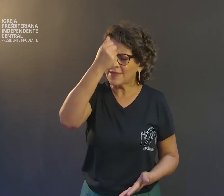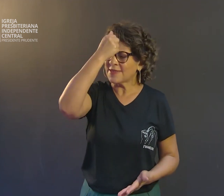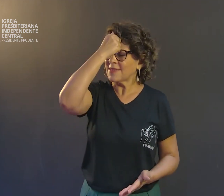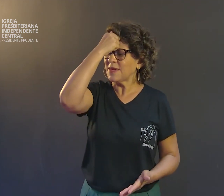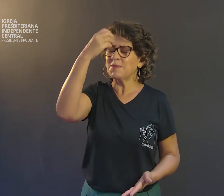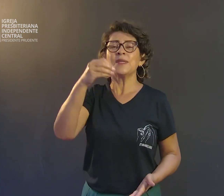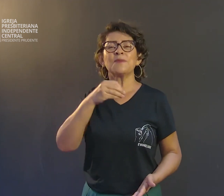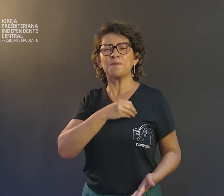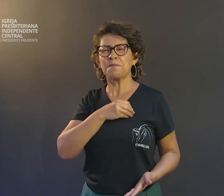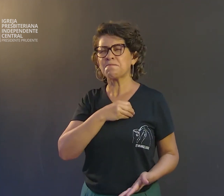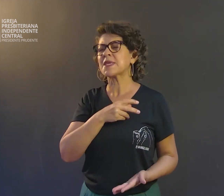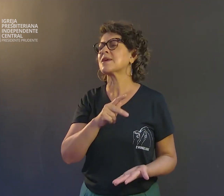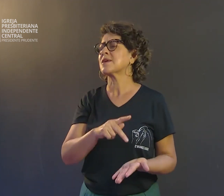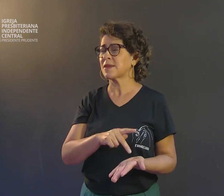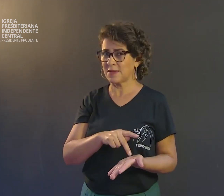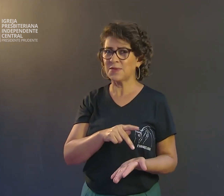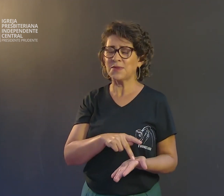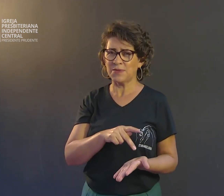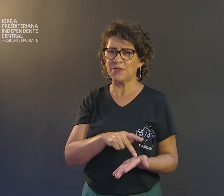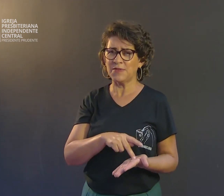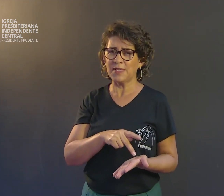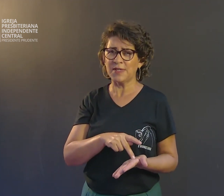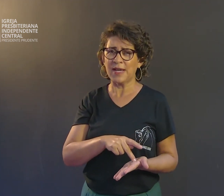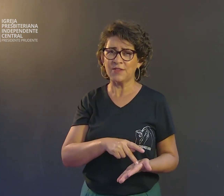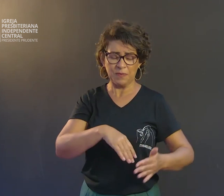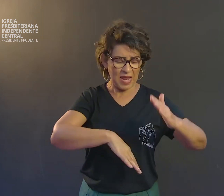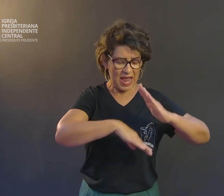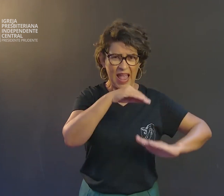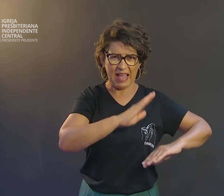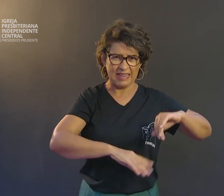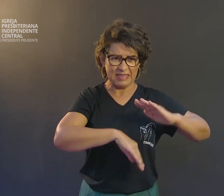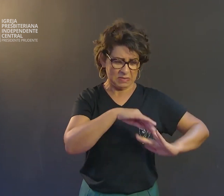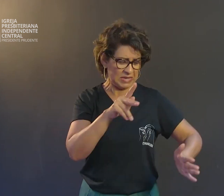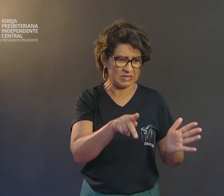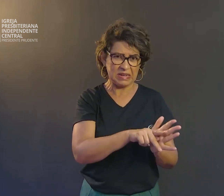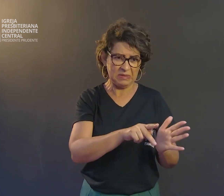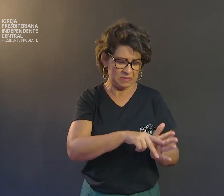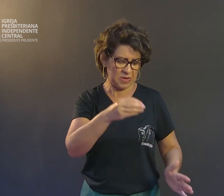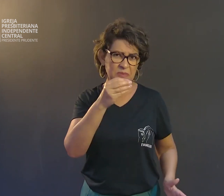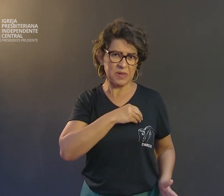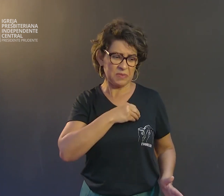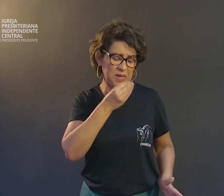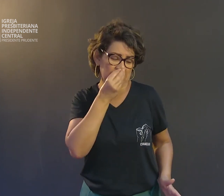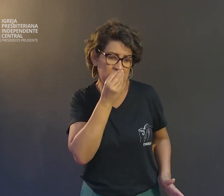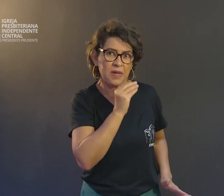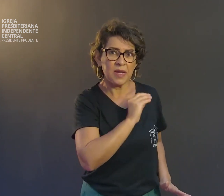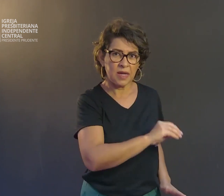genuinamente, renunciando às práticas de sua vida passada, rejeitando Satanás e toda a sua